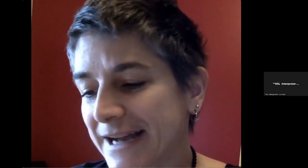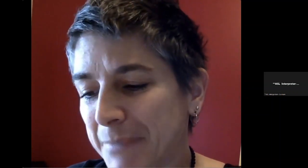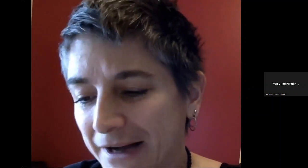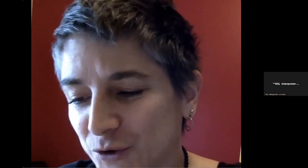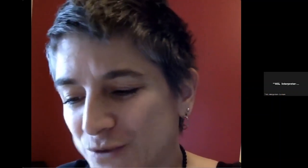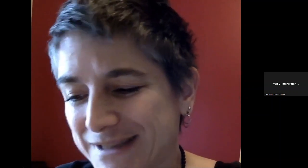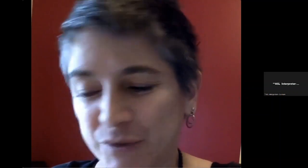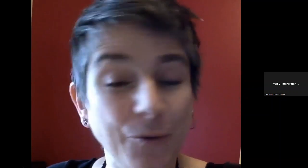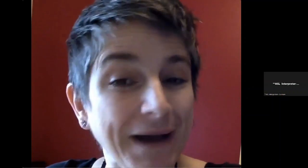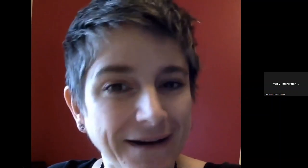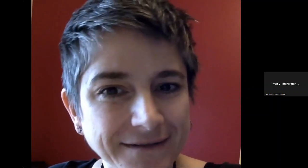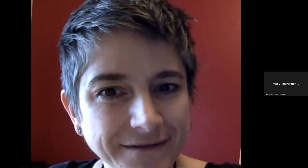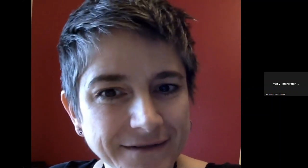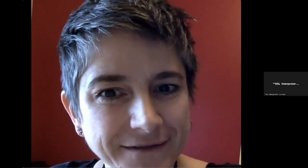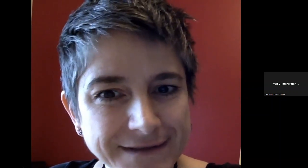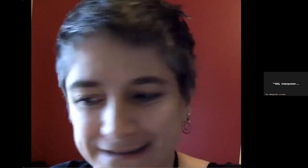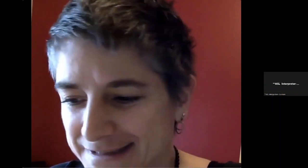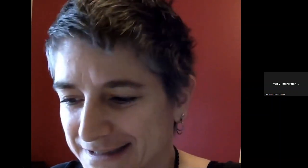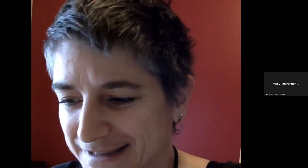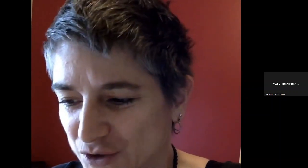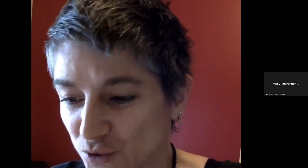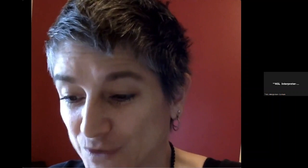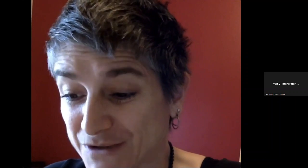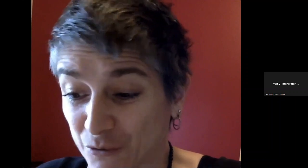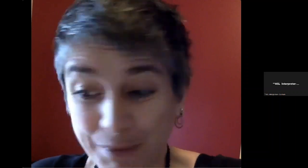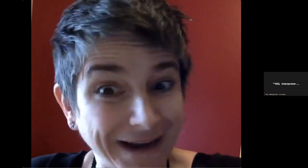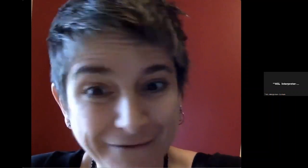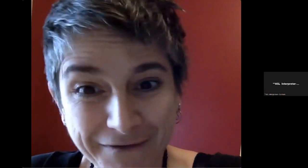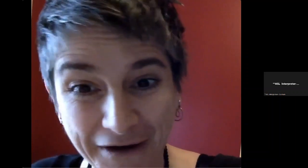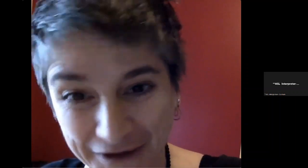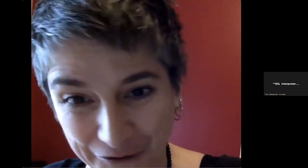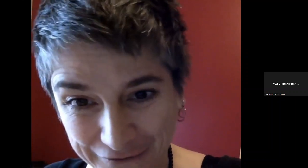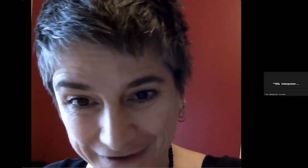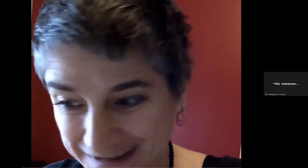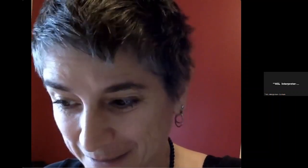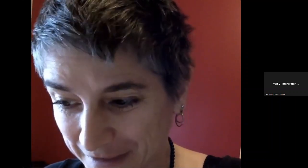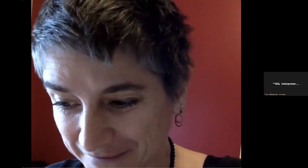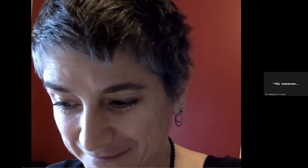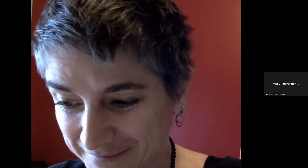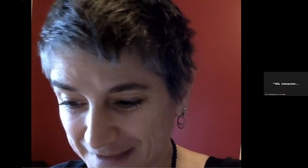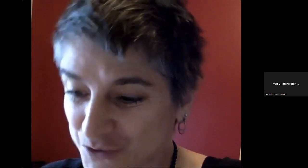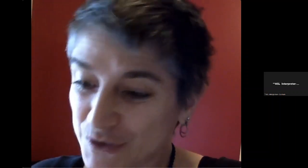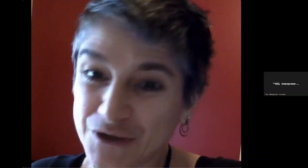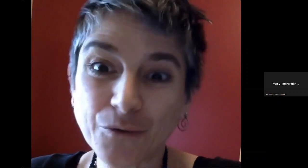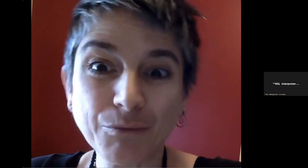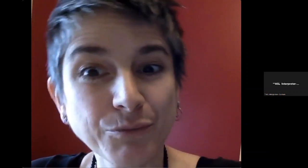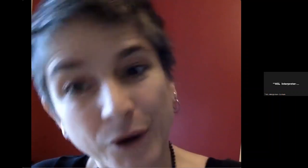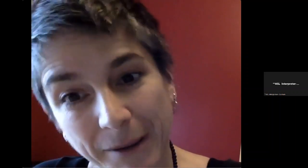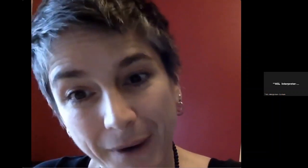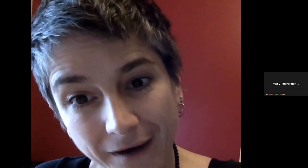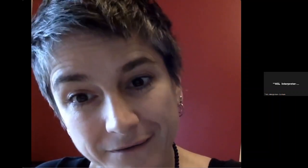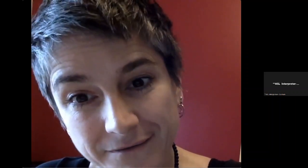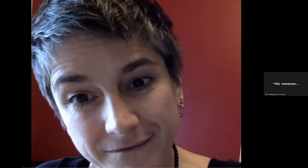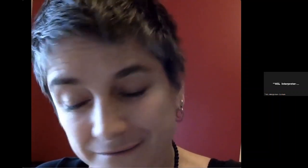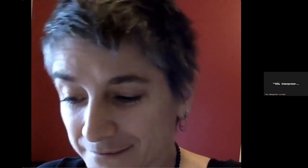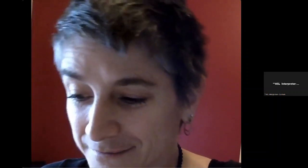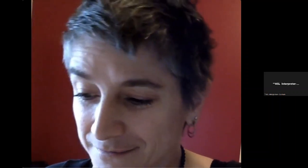Il n'y a pas deux types de parents, c'est-à-dire ceux qui sont prêts à vivre avec un enfant handicapé et ceux qui ne pourraient